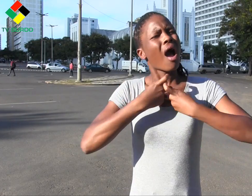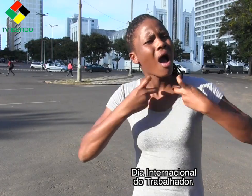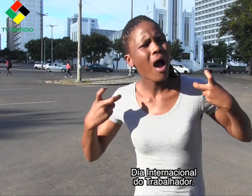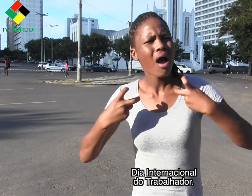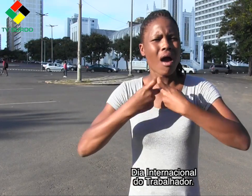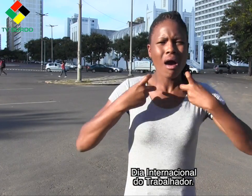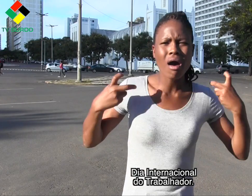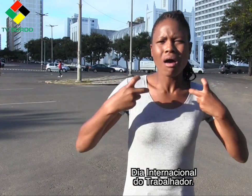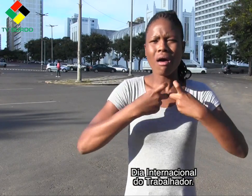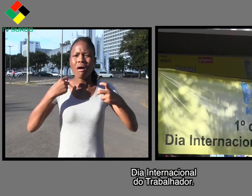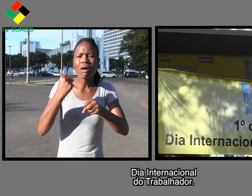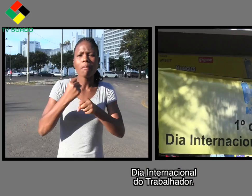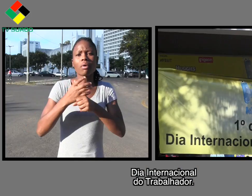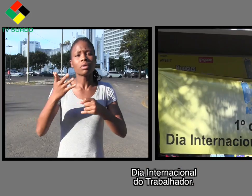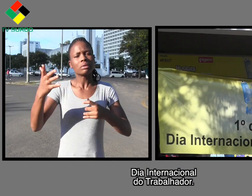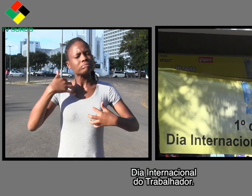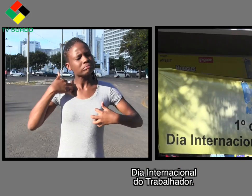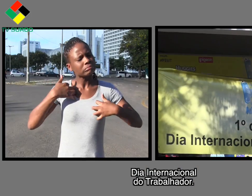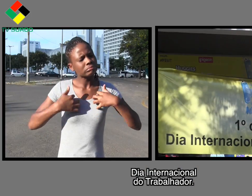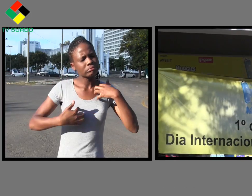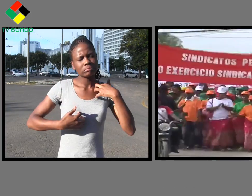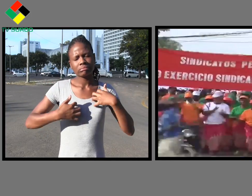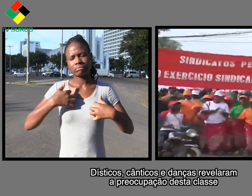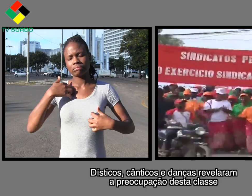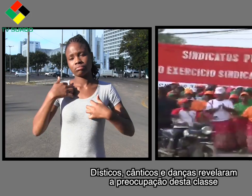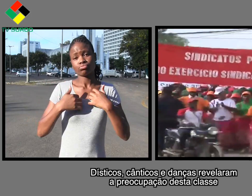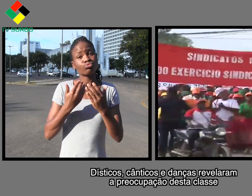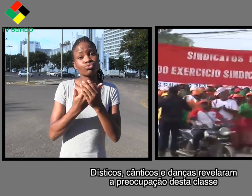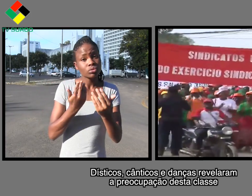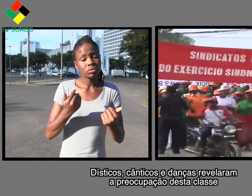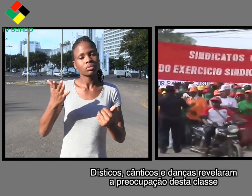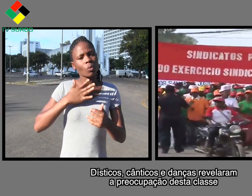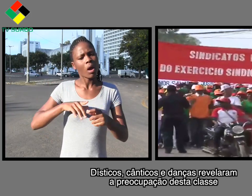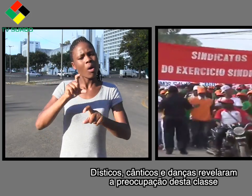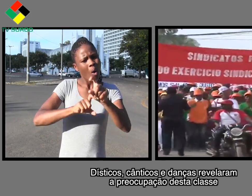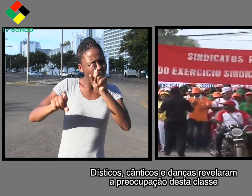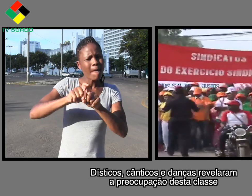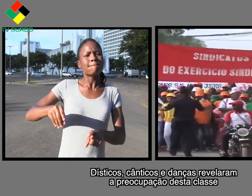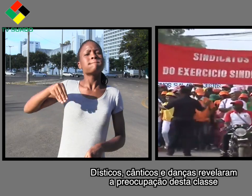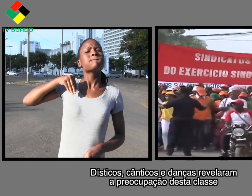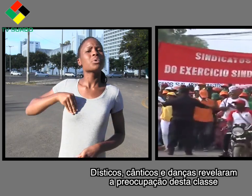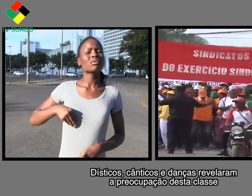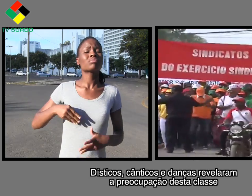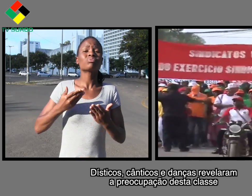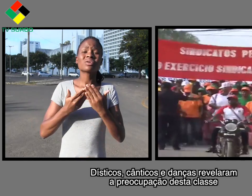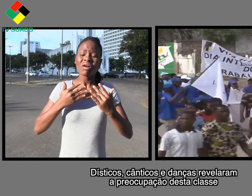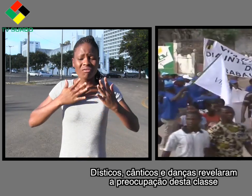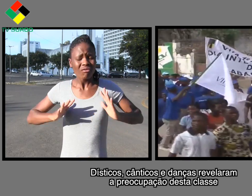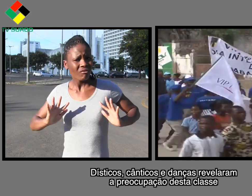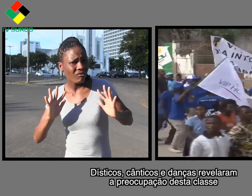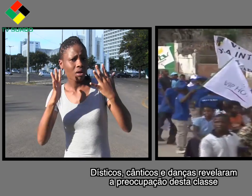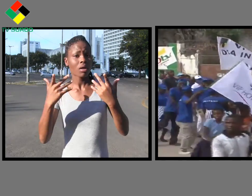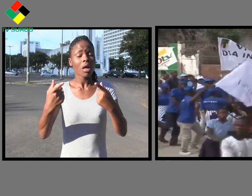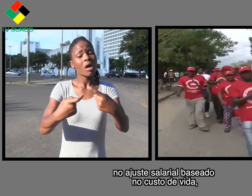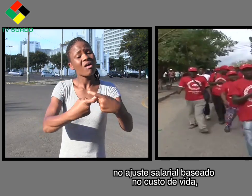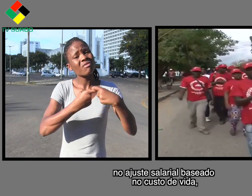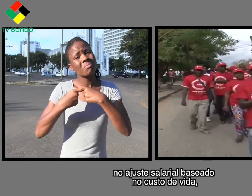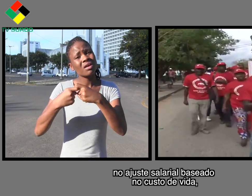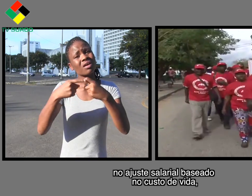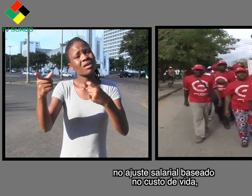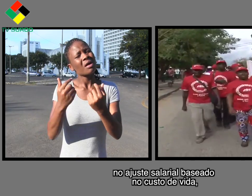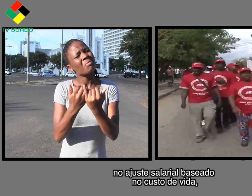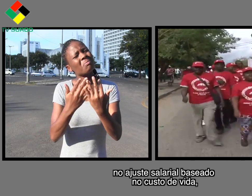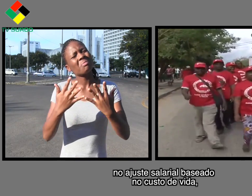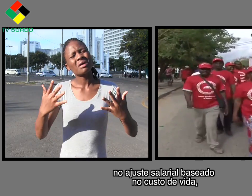maio, Dia Internacional do Trabalhador. Dísticos, cânticos e danças revelaram a preocupação desta classe no